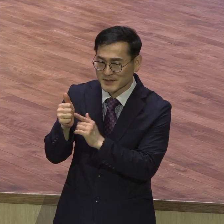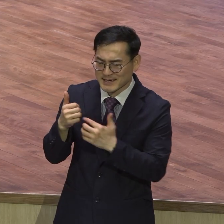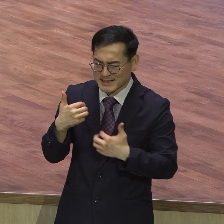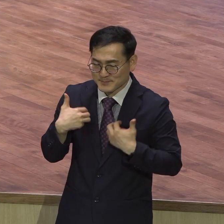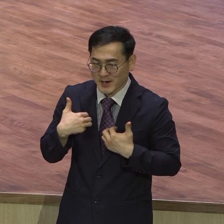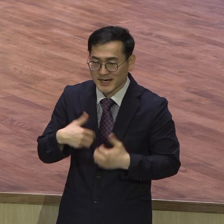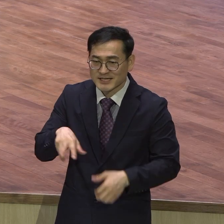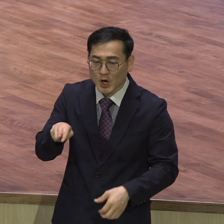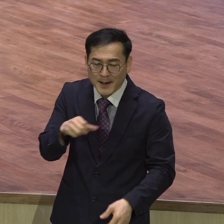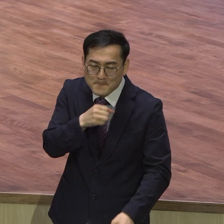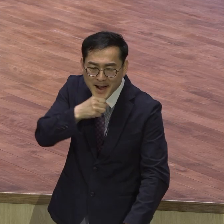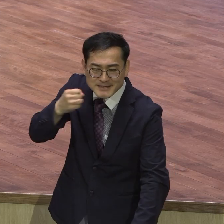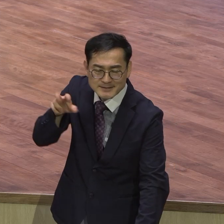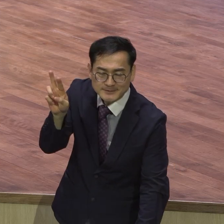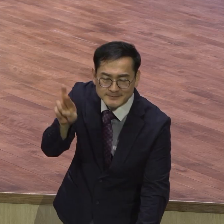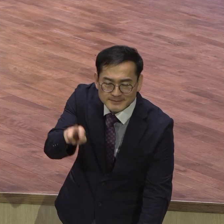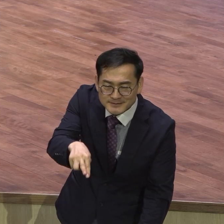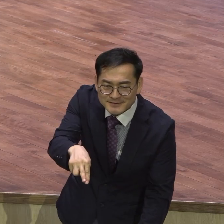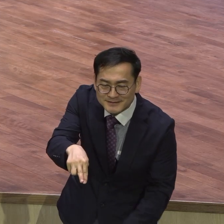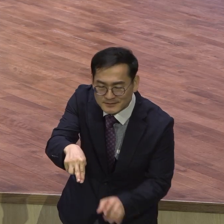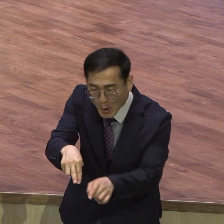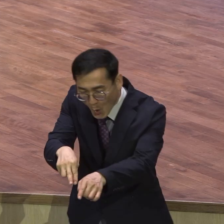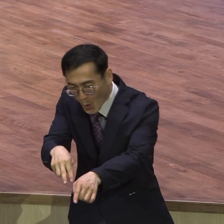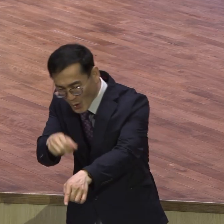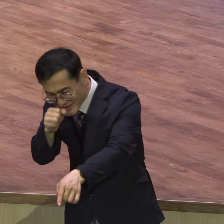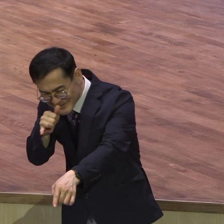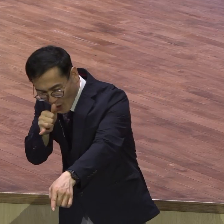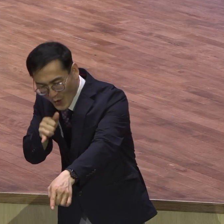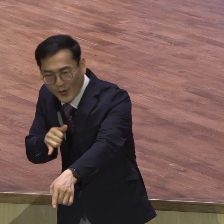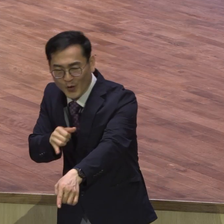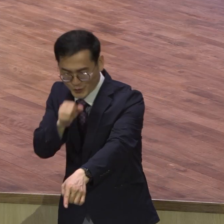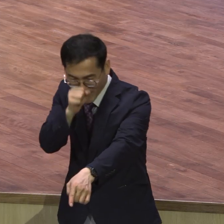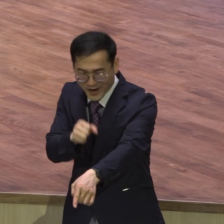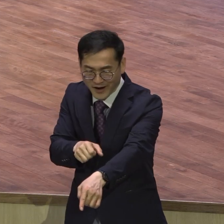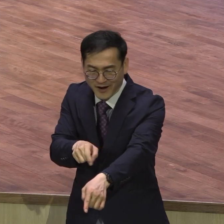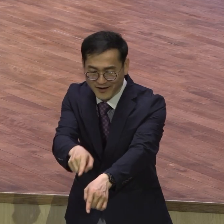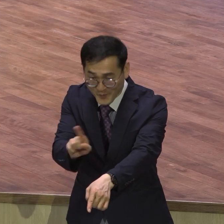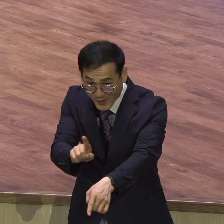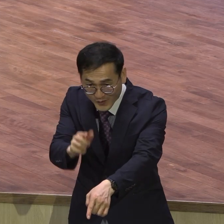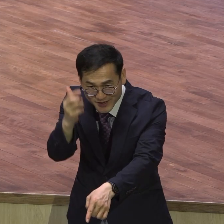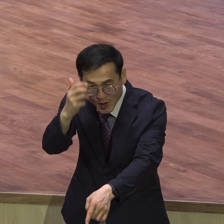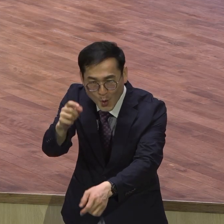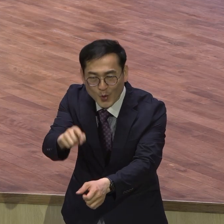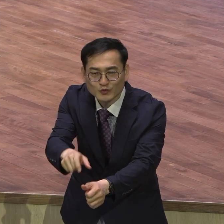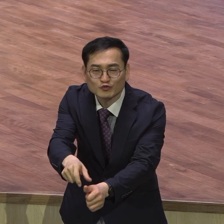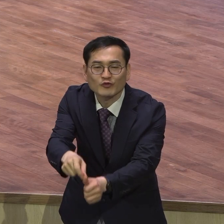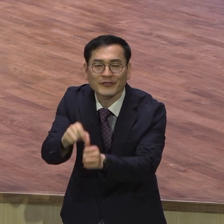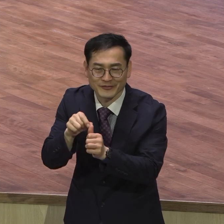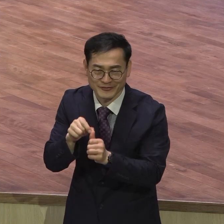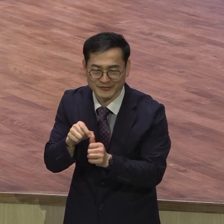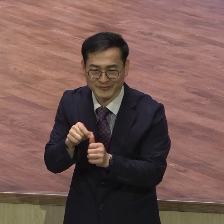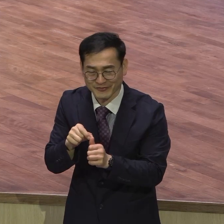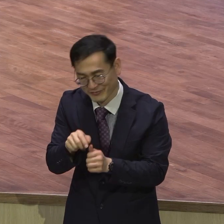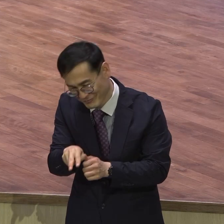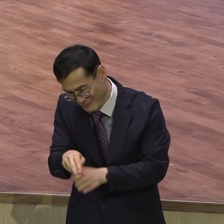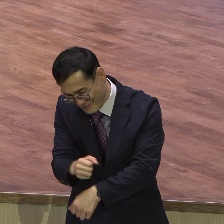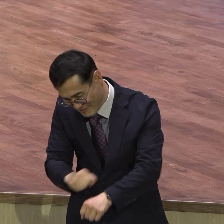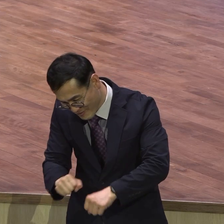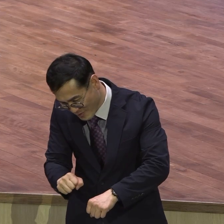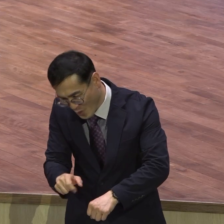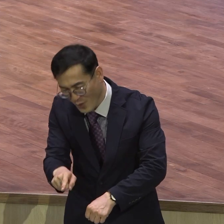영혼구원입니다 구원업기로 작정된 영혼 그 영혼에 하나님의 젓갈이 간다 제일 많은